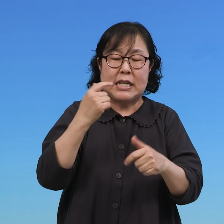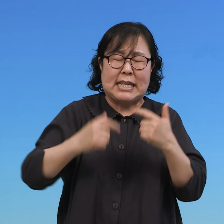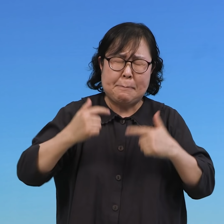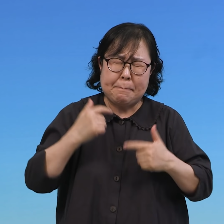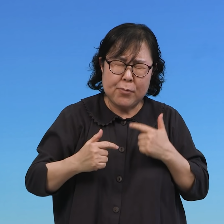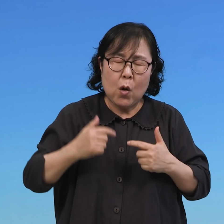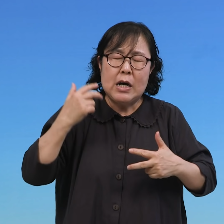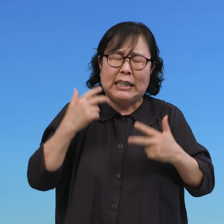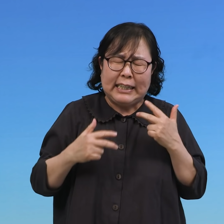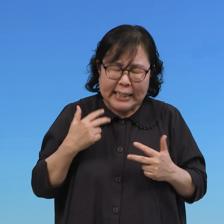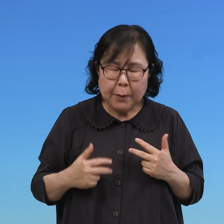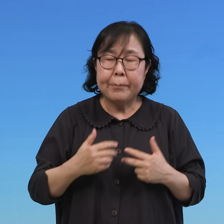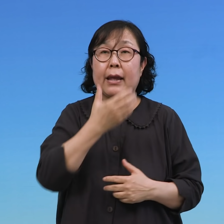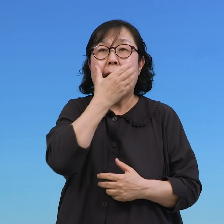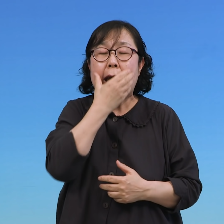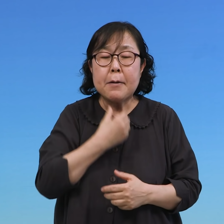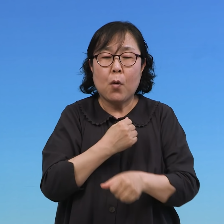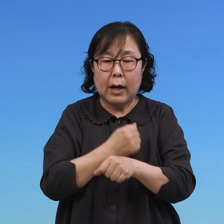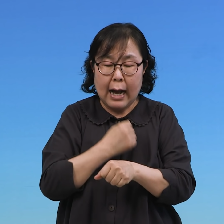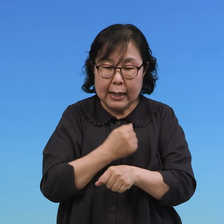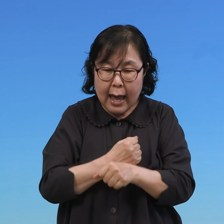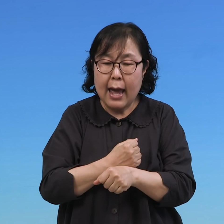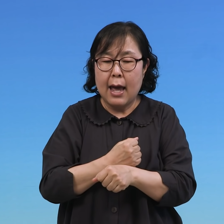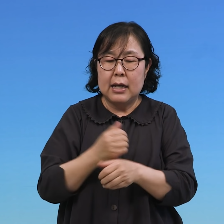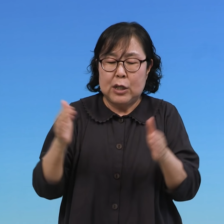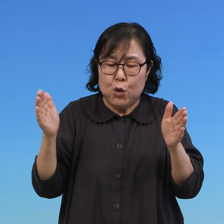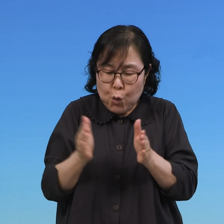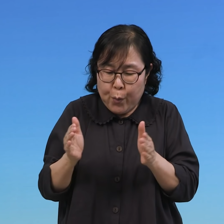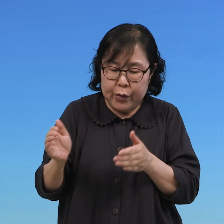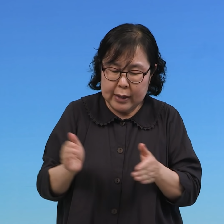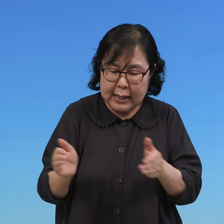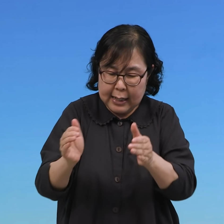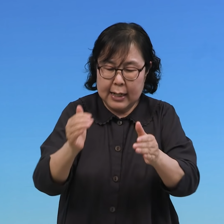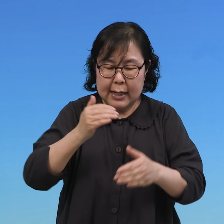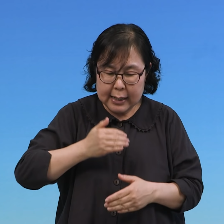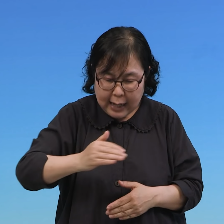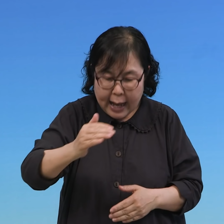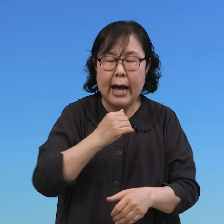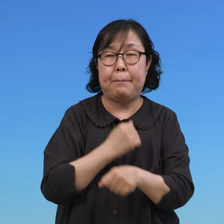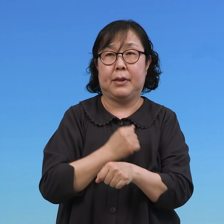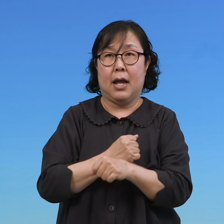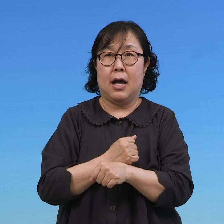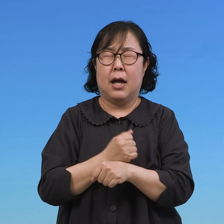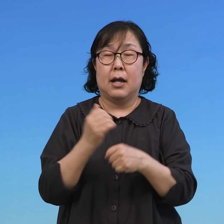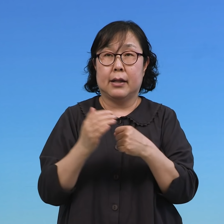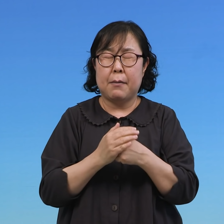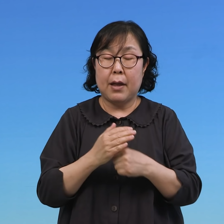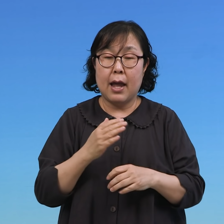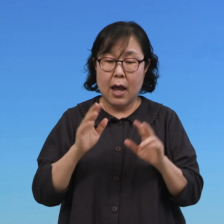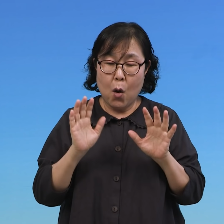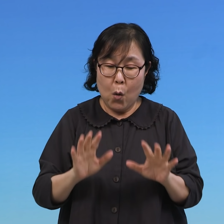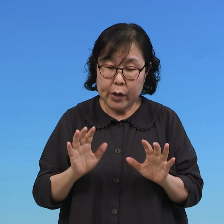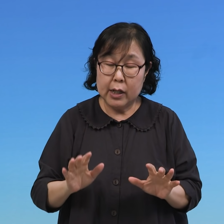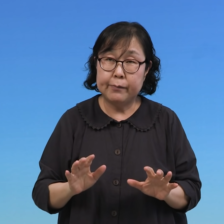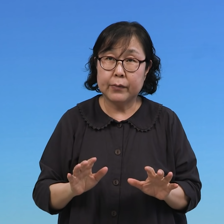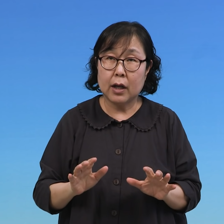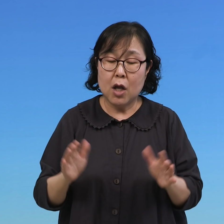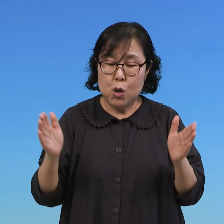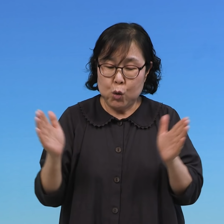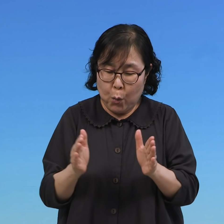기쁘게 즐겁게 행복하게. 그래서 오늘 저와 여러분 모두가 구현해내야 되는